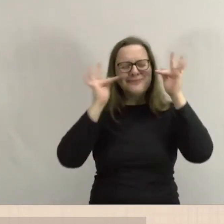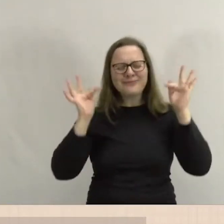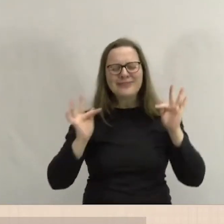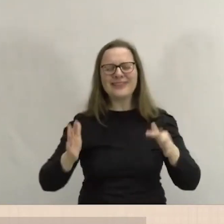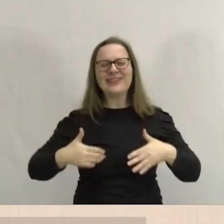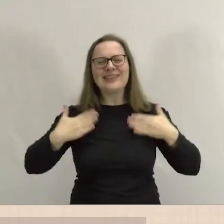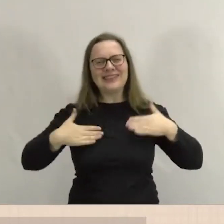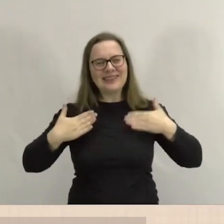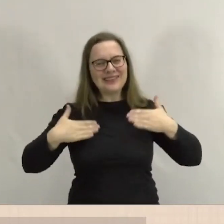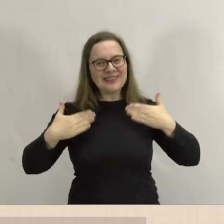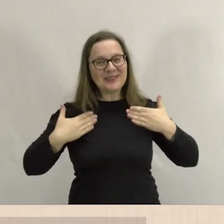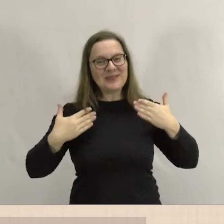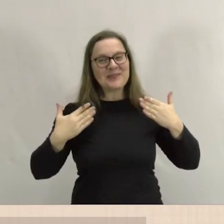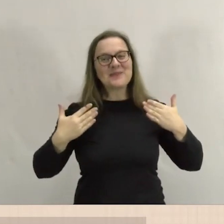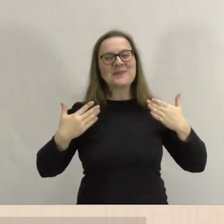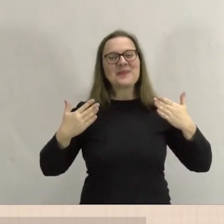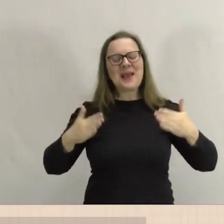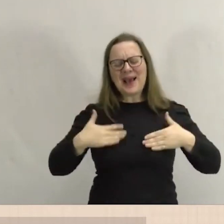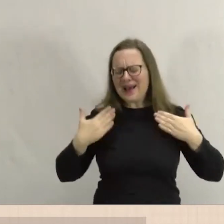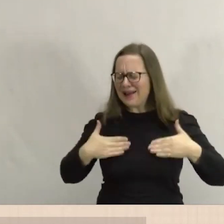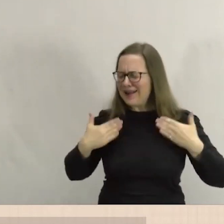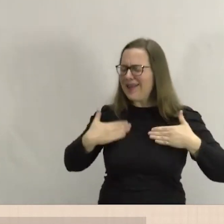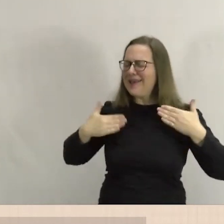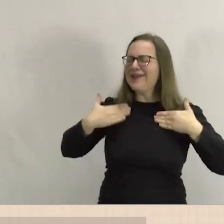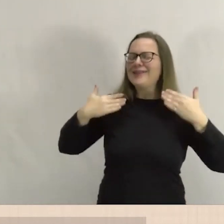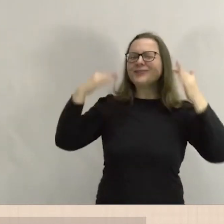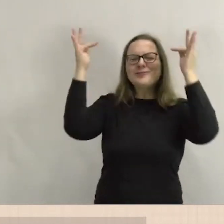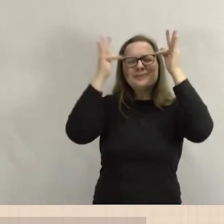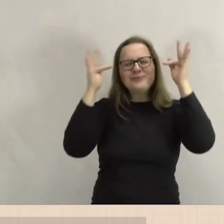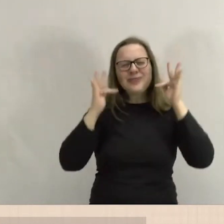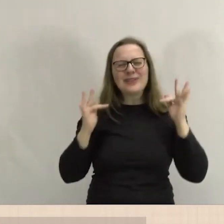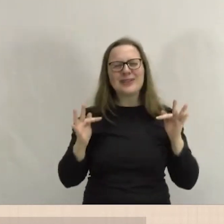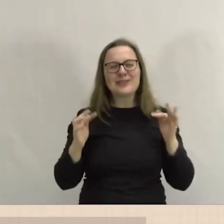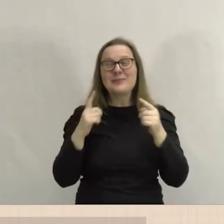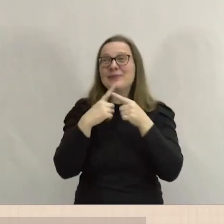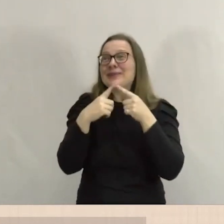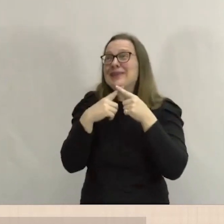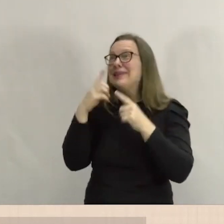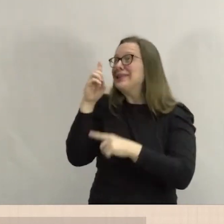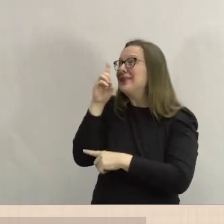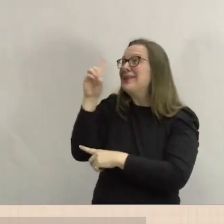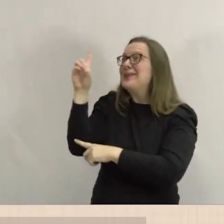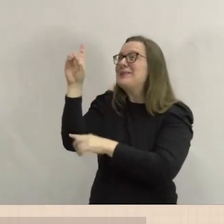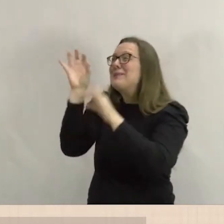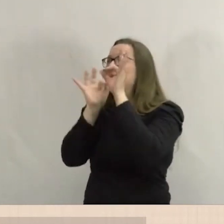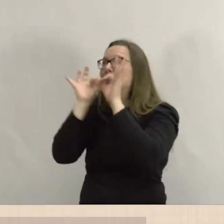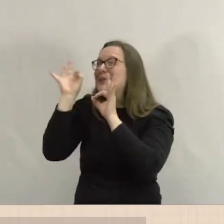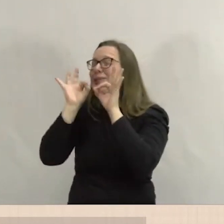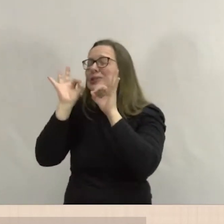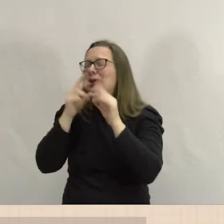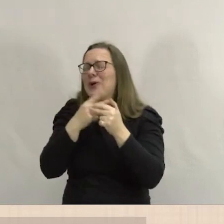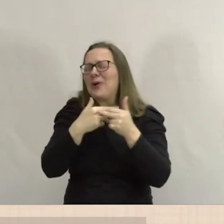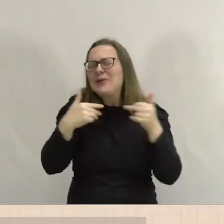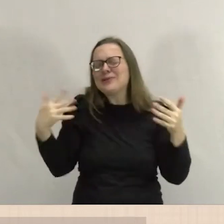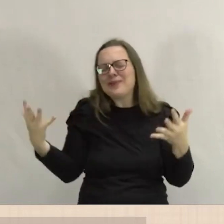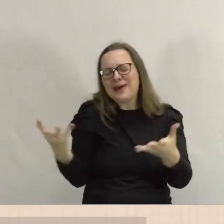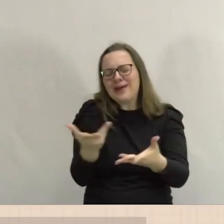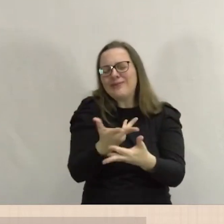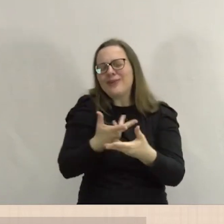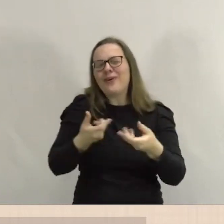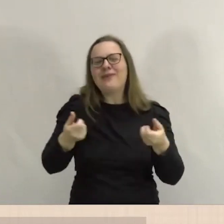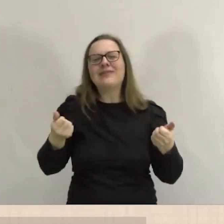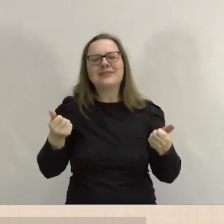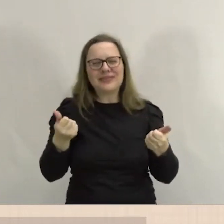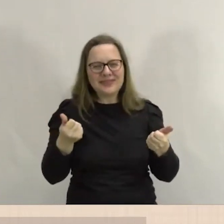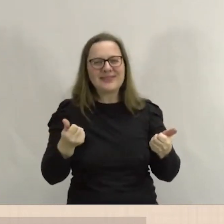regozija-te e alegra-te, porque o Senhor faz grandes coisas.